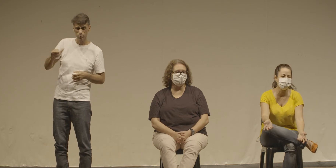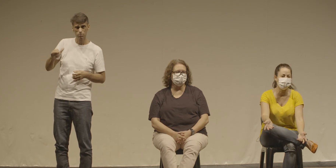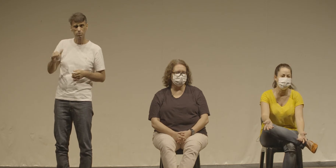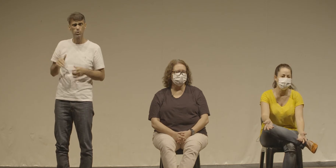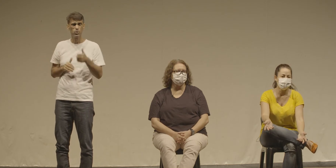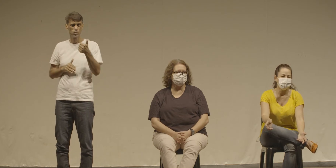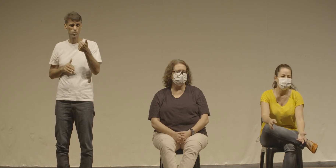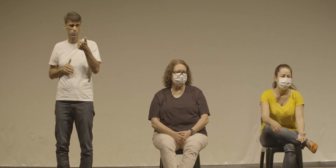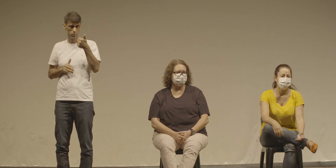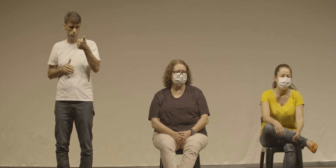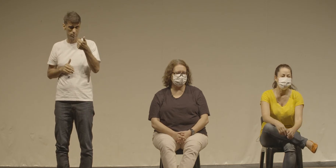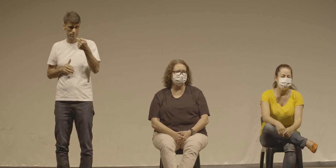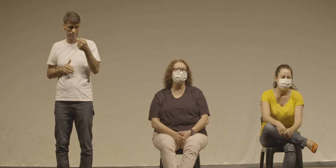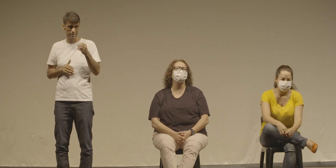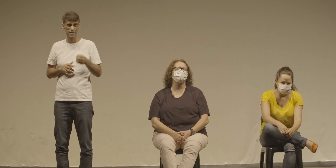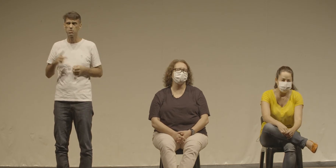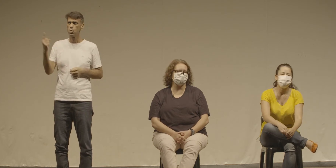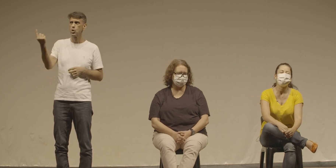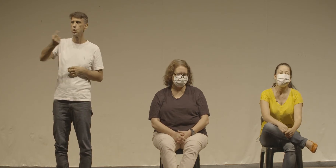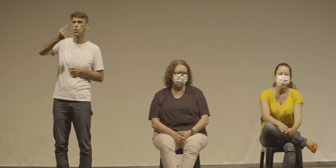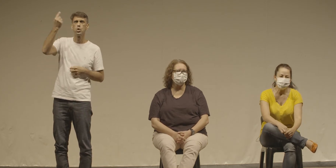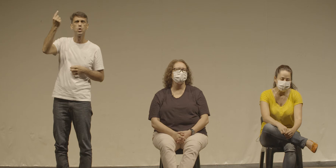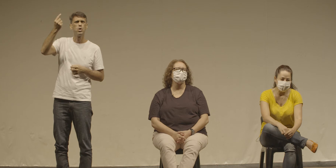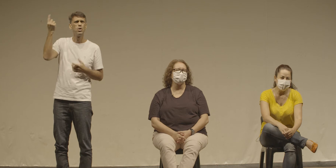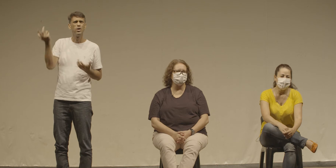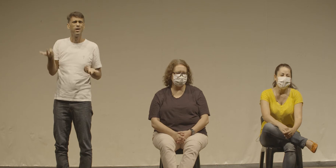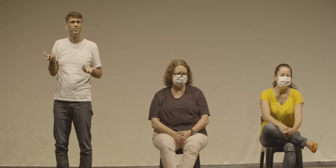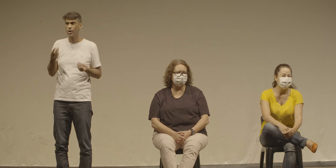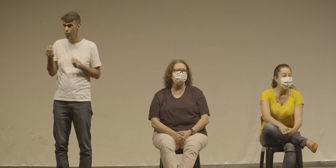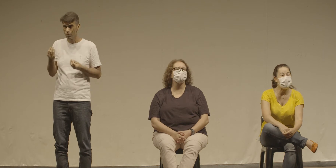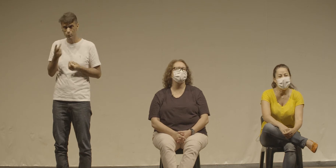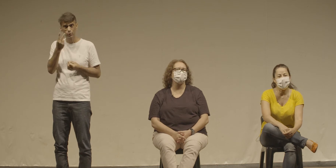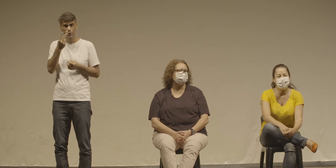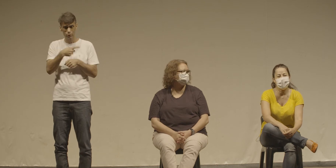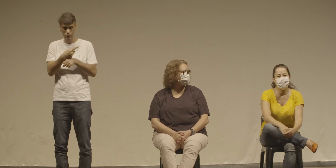de altura. A gente vê aquelas mulheres grandes, olha, meu Deus, não deu certo.